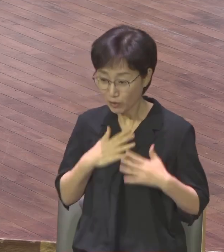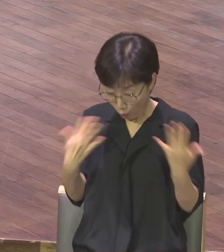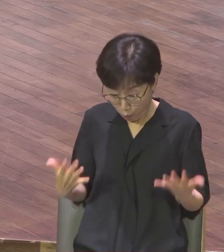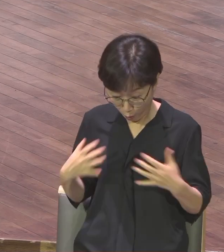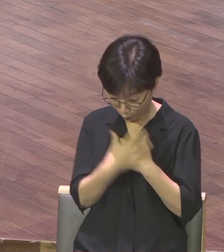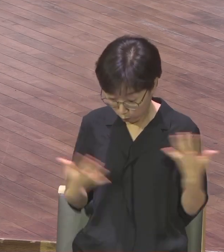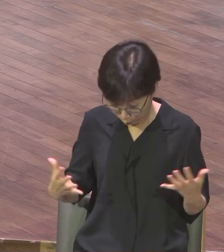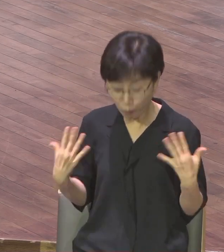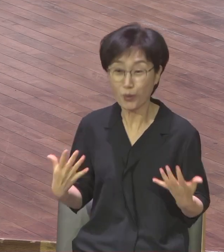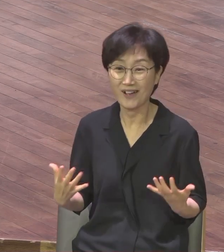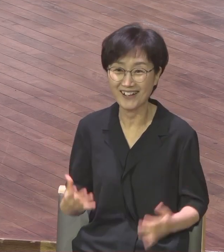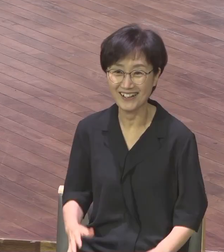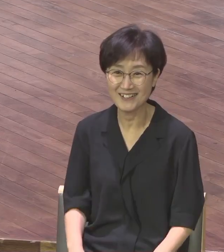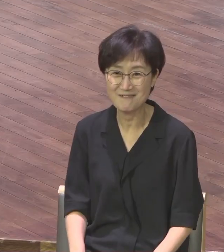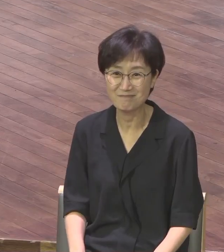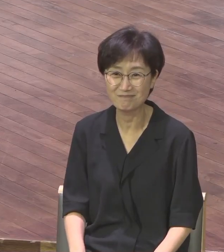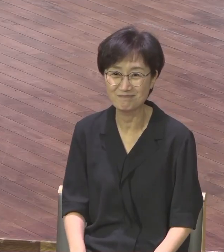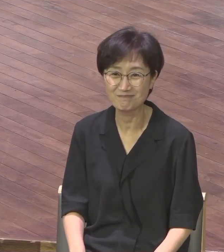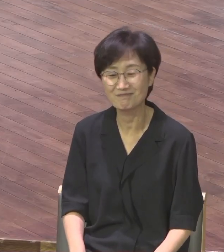말이에요.